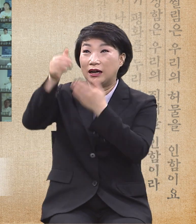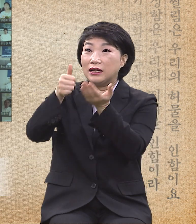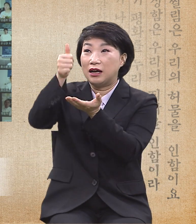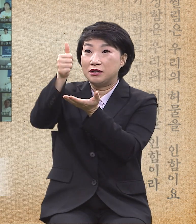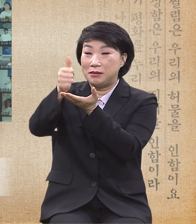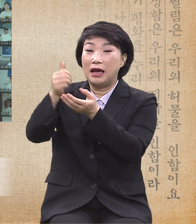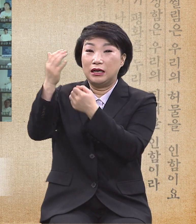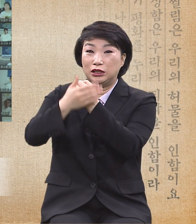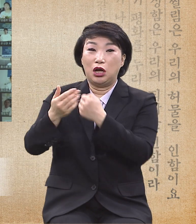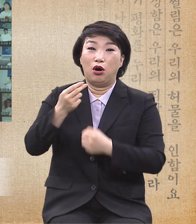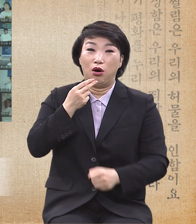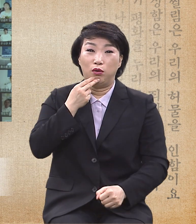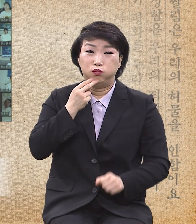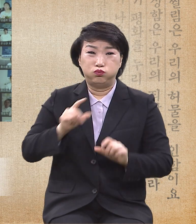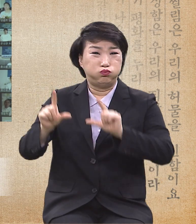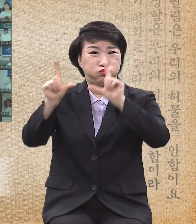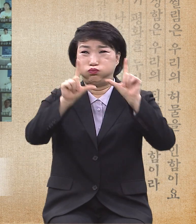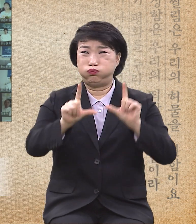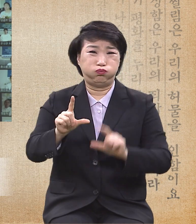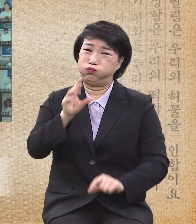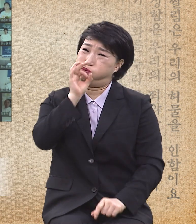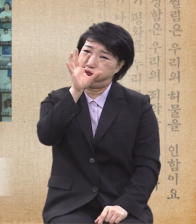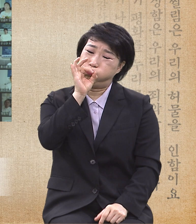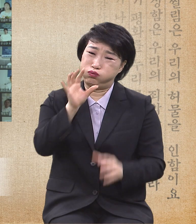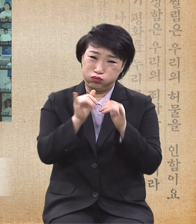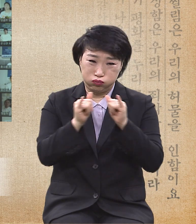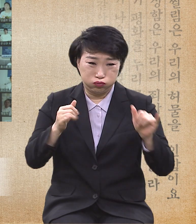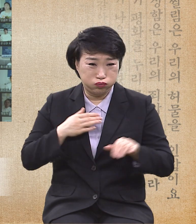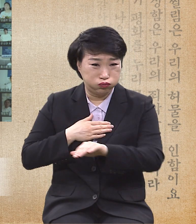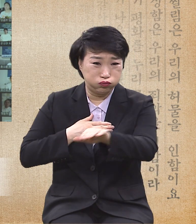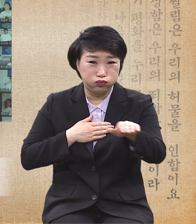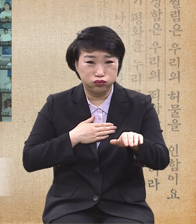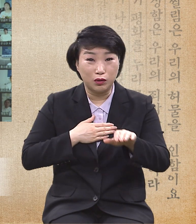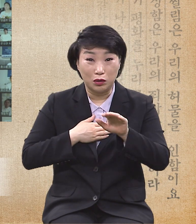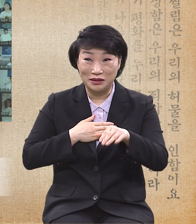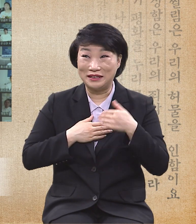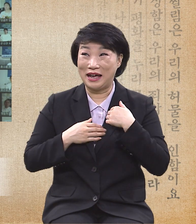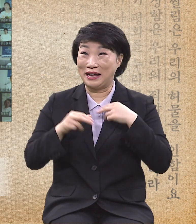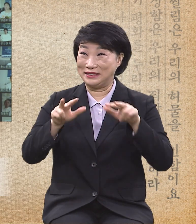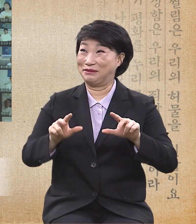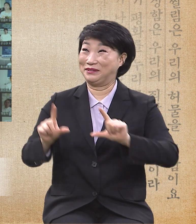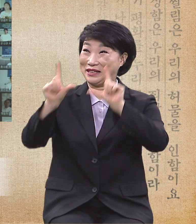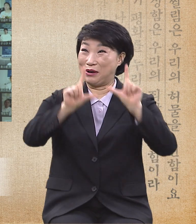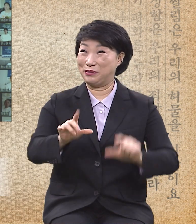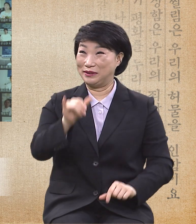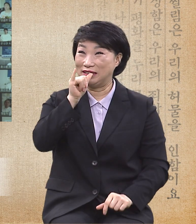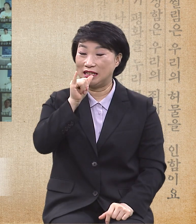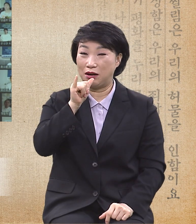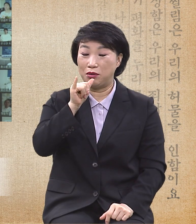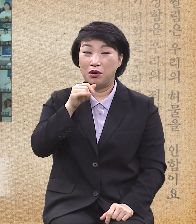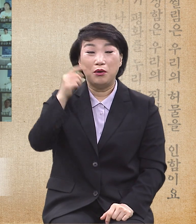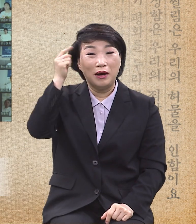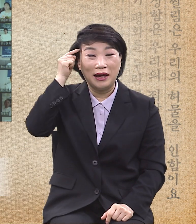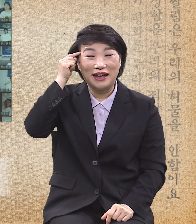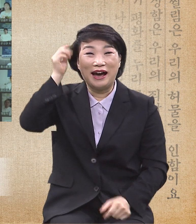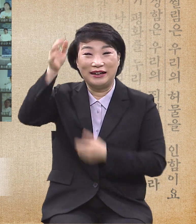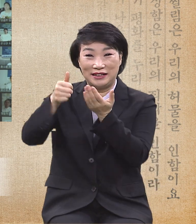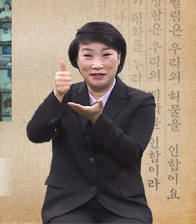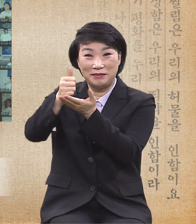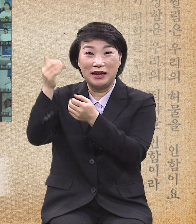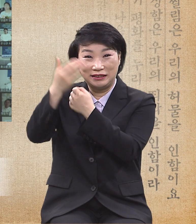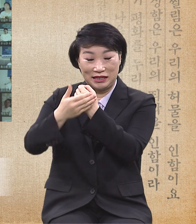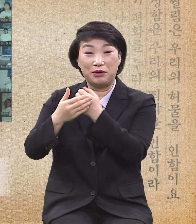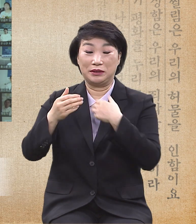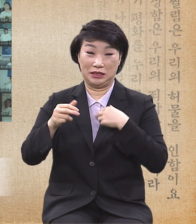하나님의 은혜가 없이는 살 수 없는 존재인데 내가 살고 있다 라고는 하나님의 은혜로